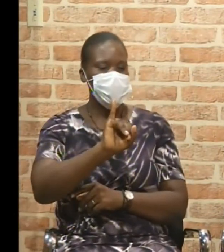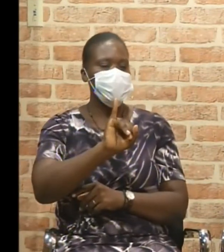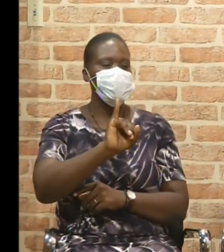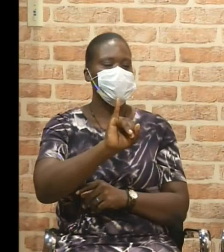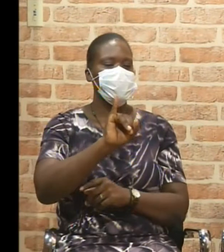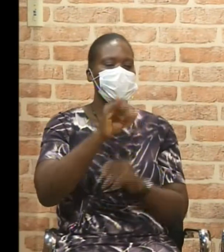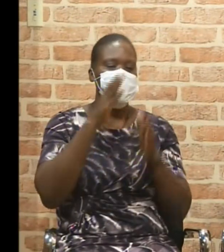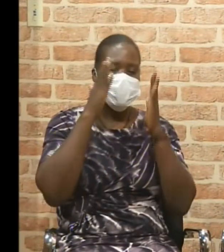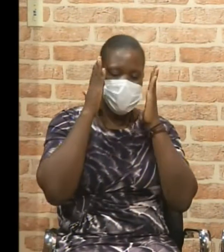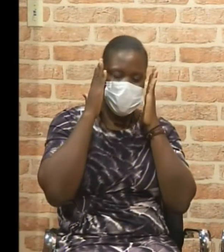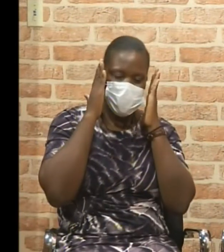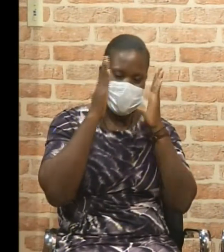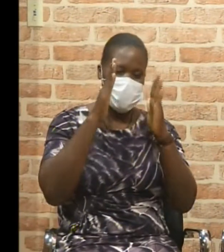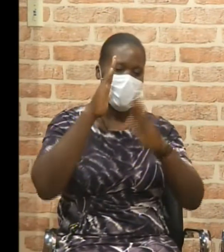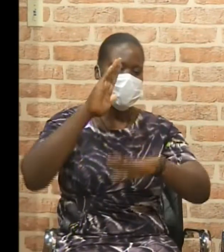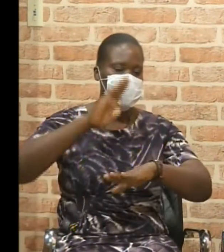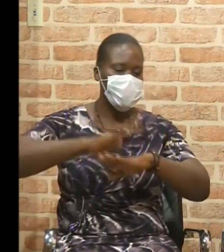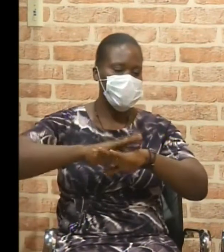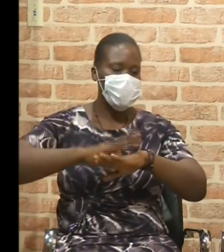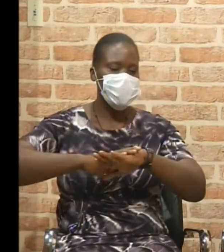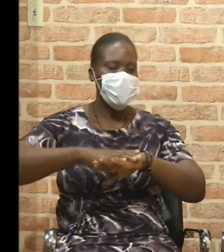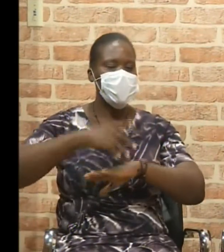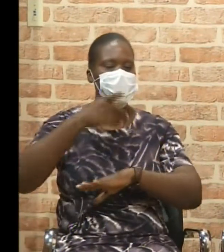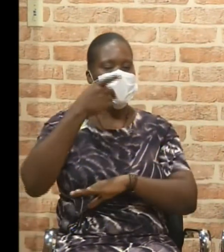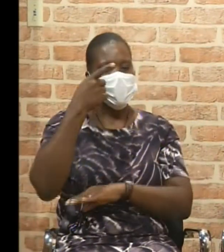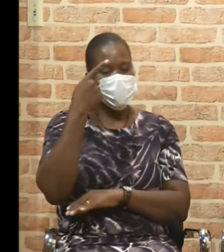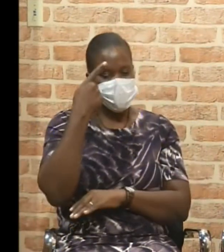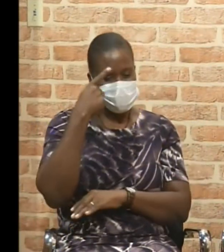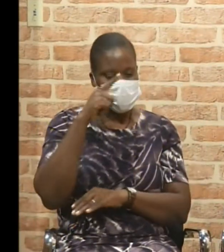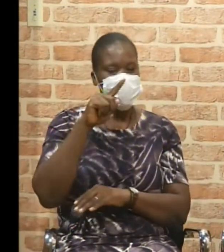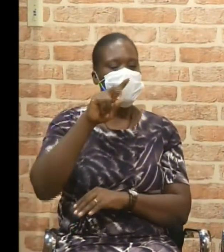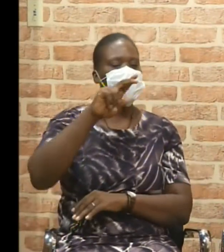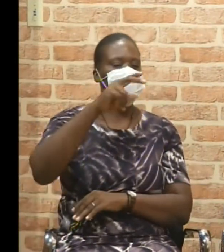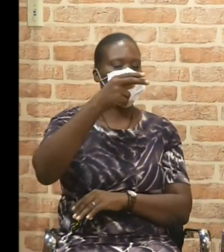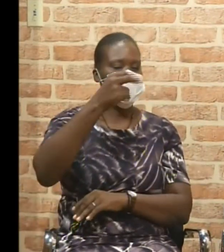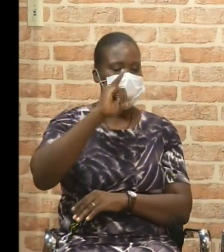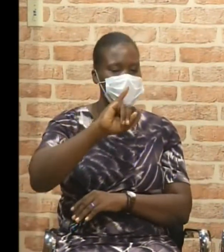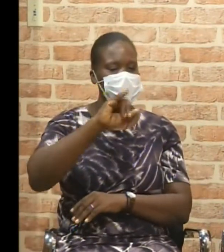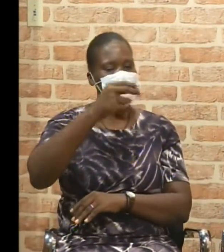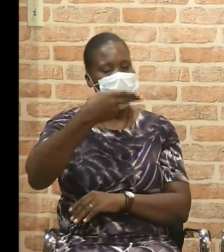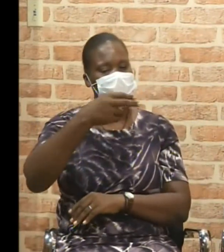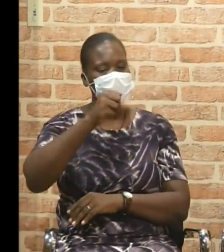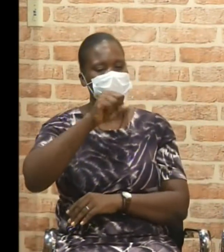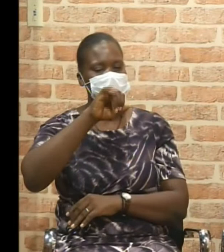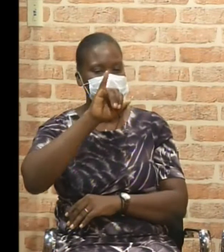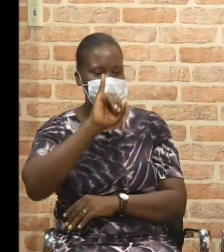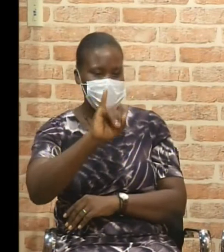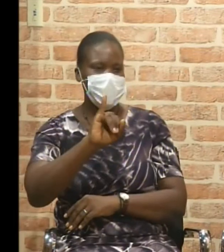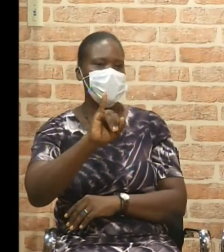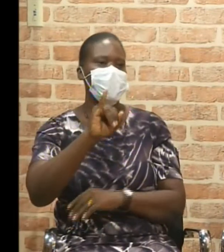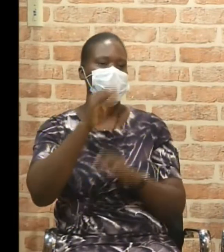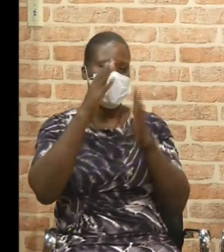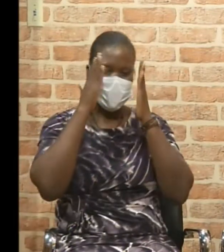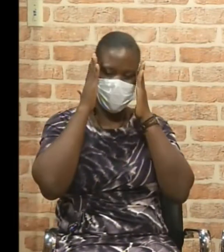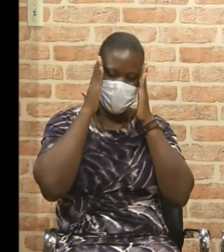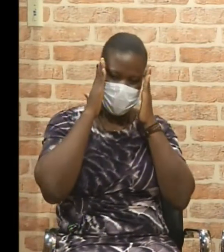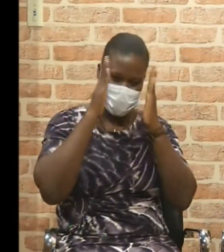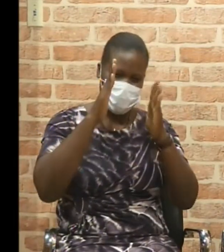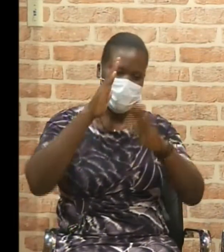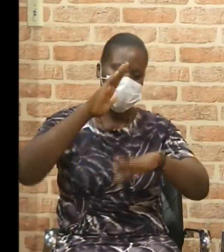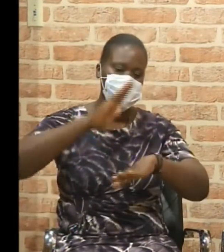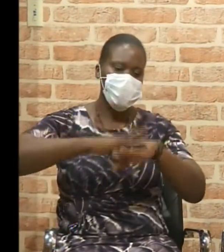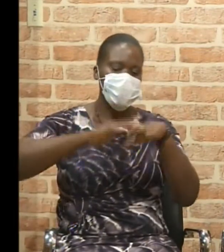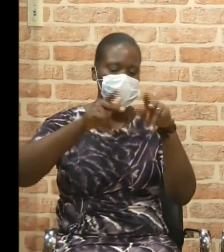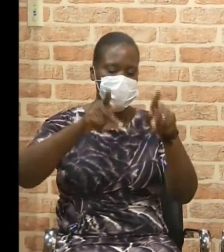justement, automatiquement, il y ait un recensement pour que au moins IHSI capable de focus sur l'aspect handicap là, basé